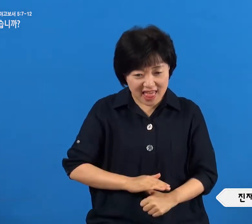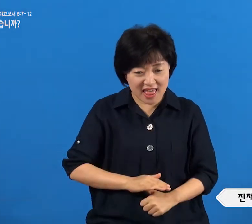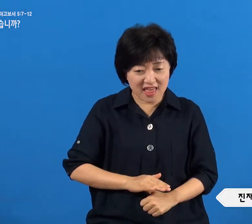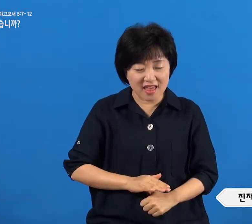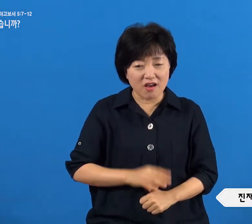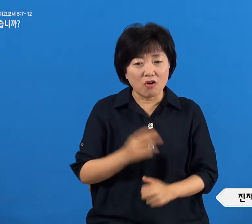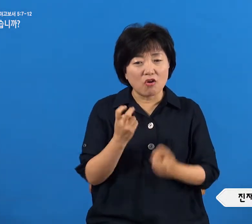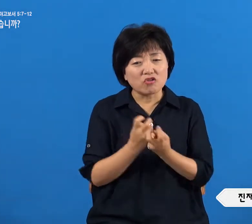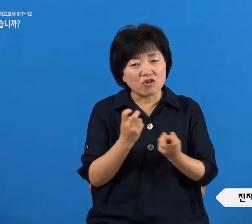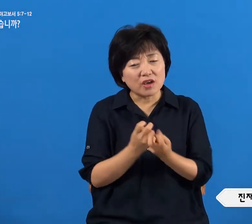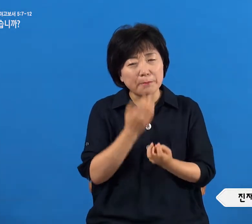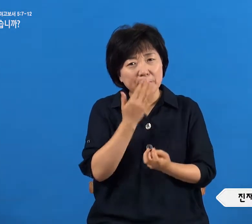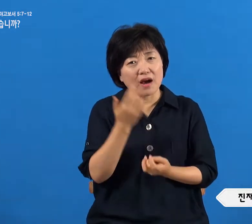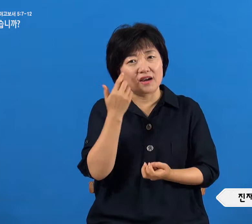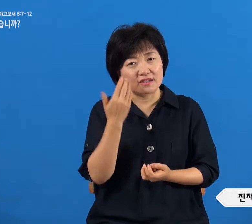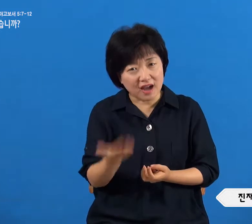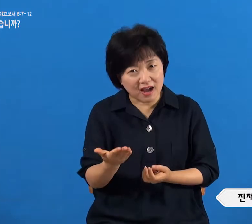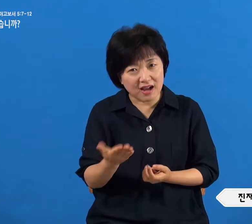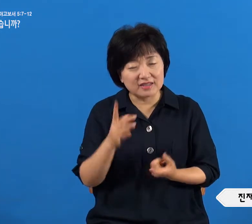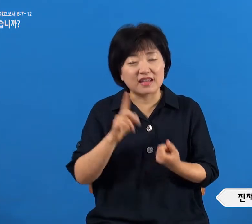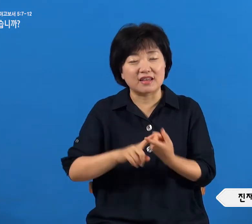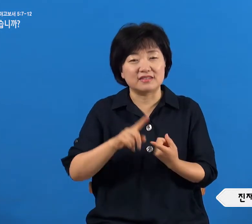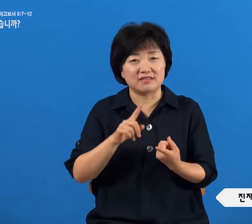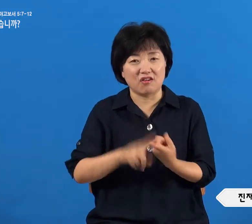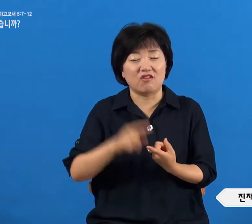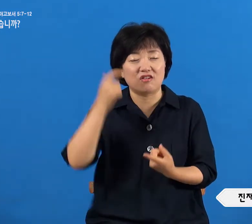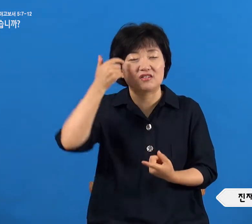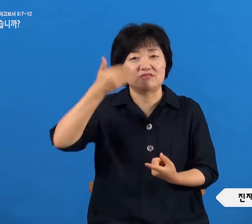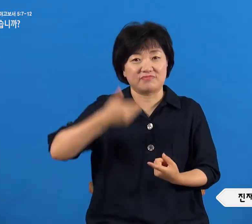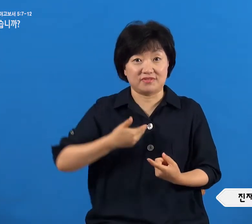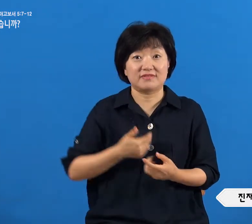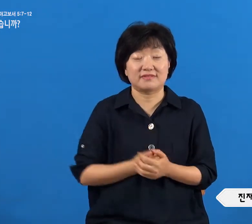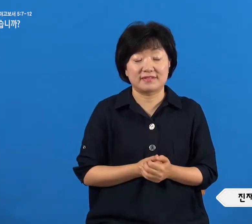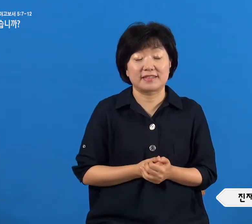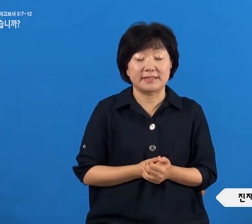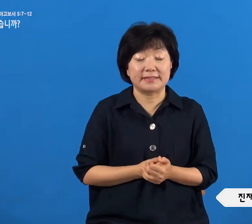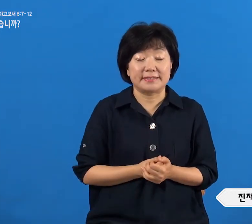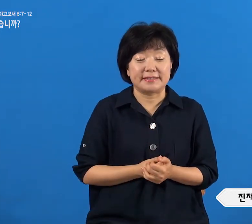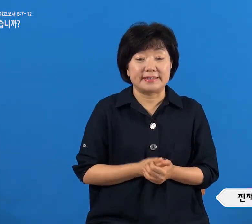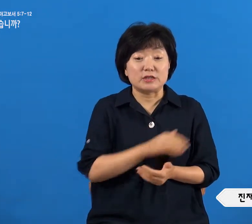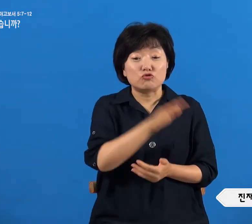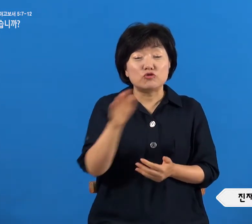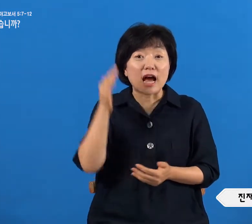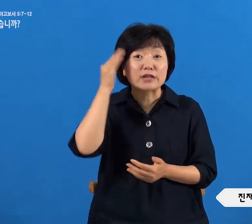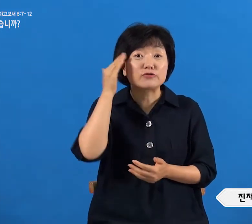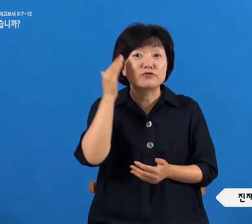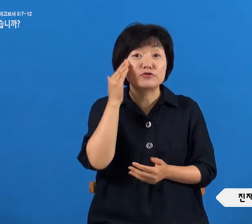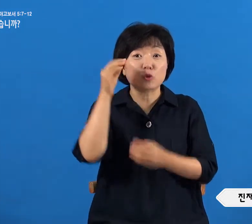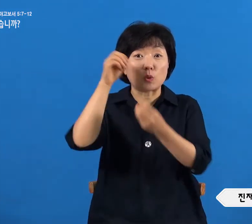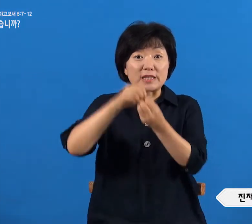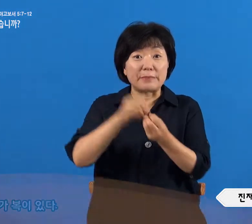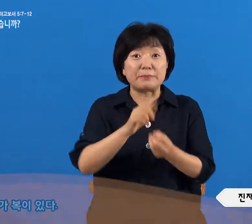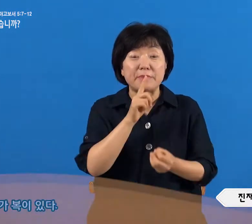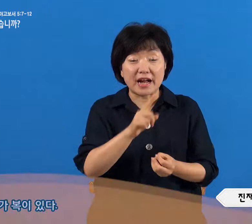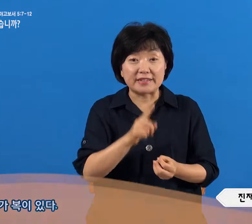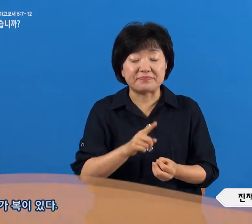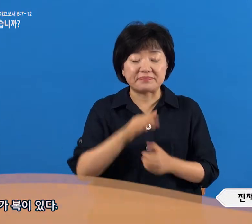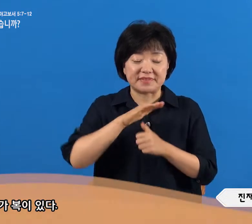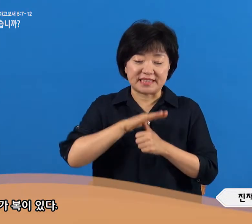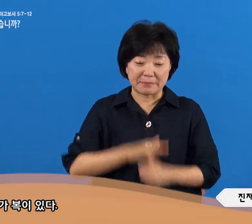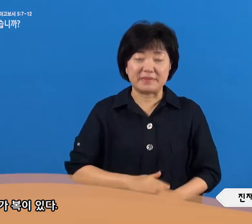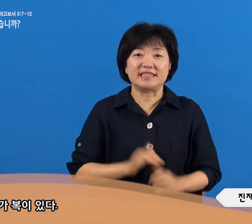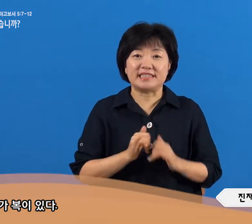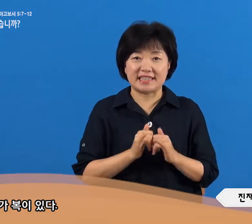우리가 어떻게 할 수 있는가라는 질문을 던져봅니다. 우리말에도 그런 말이 있습니다.